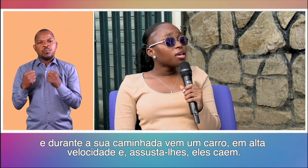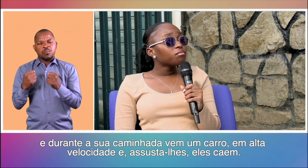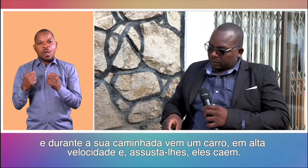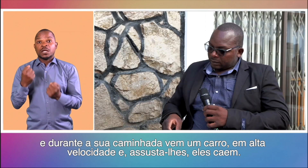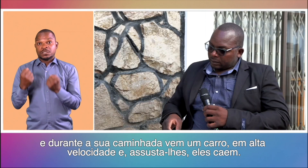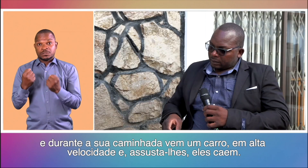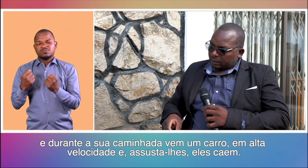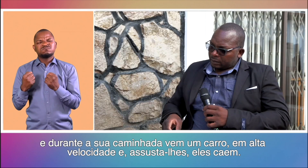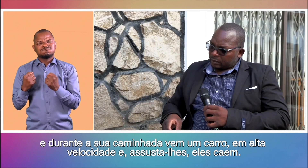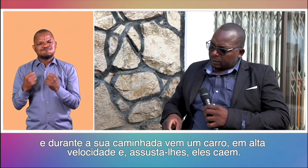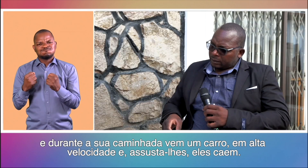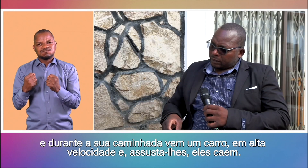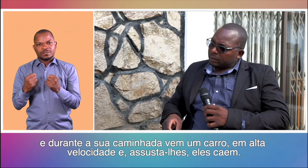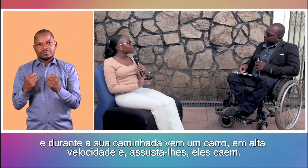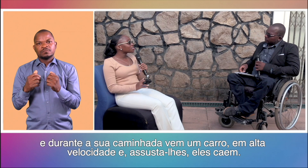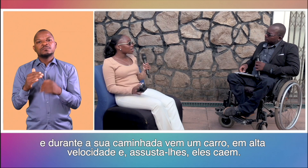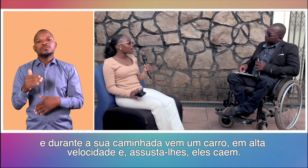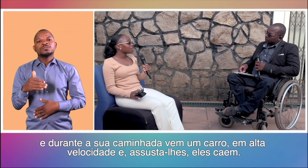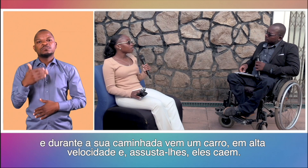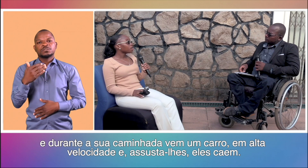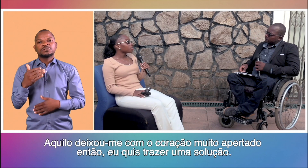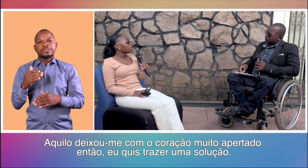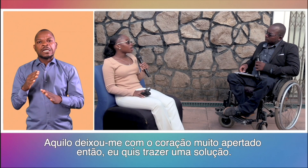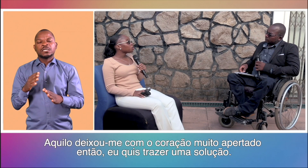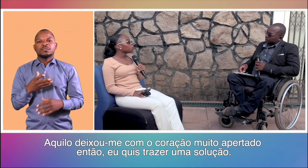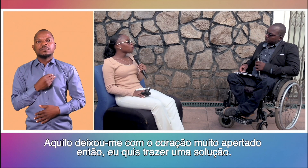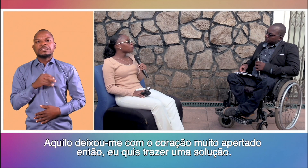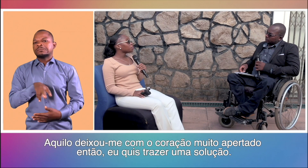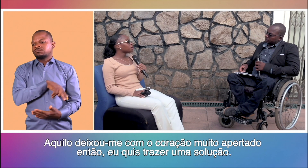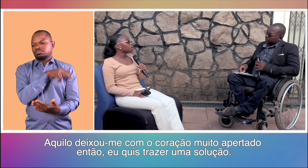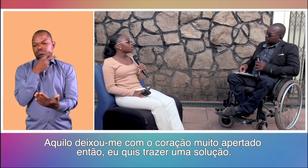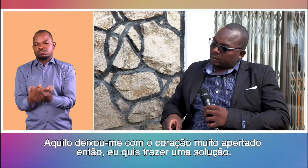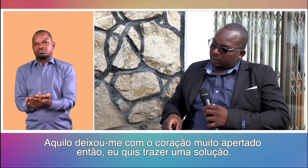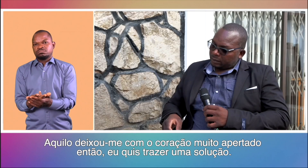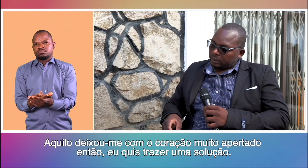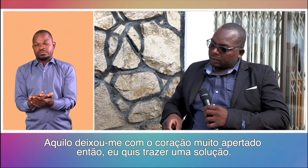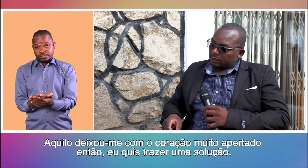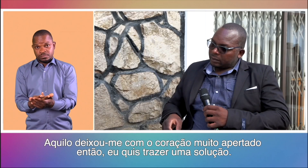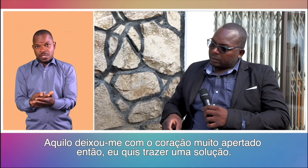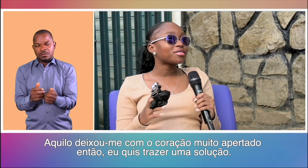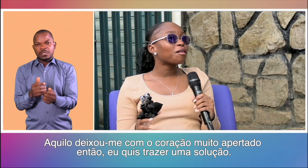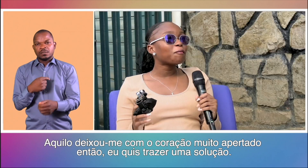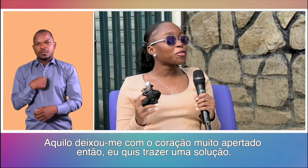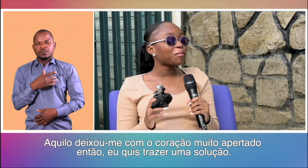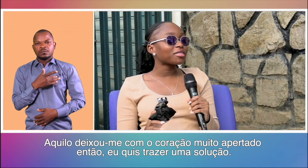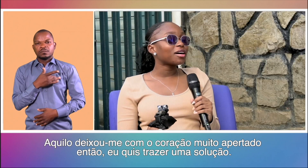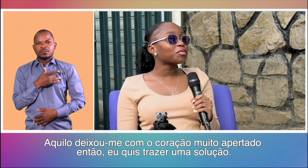e eles assustam, eles caem e aquilo me deixou com o coração muito apertado e